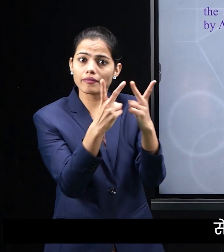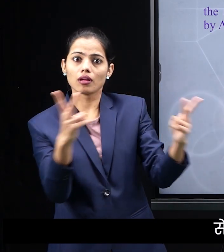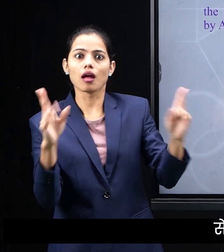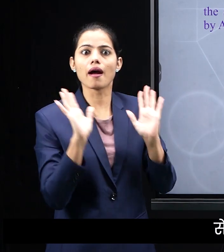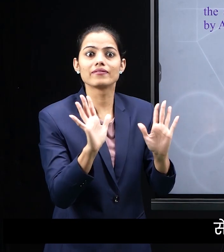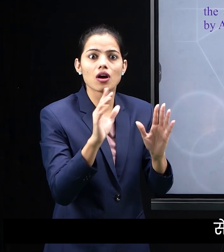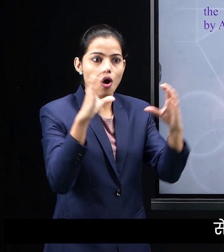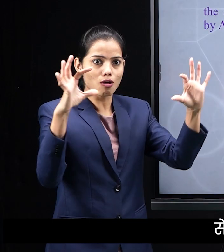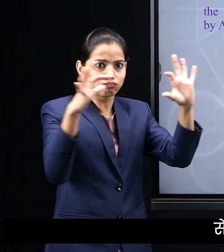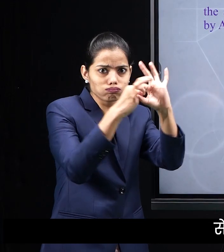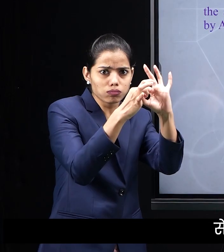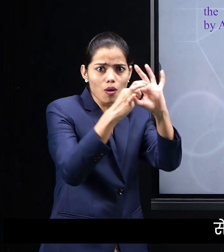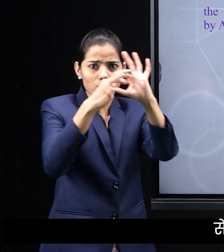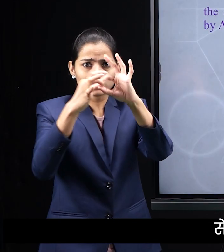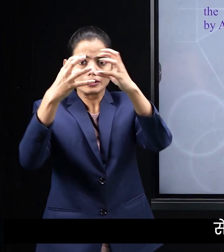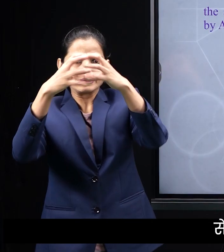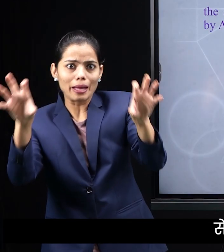सर्फरासाठी वेहन आकृती.